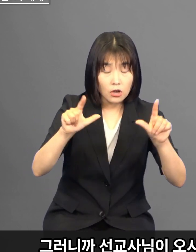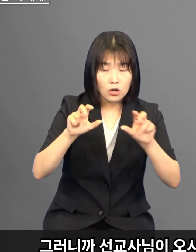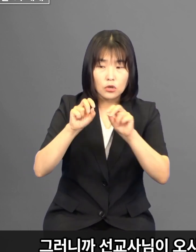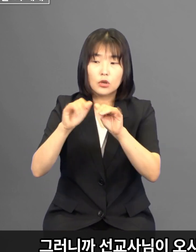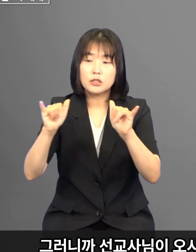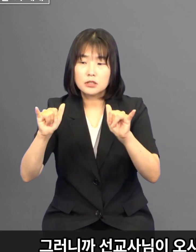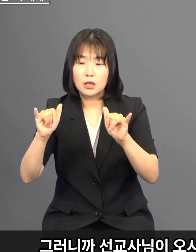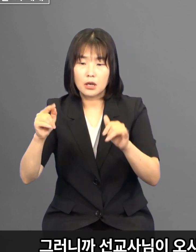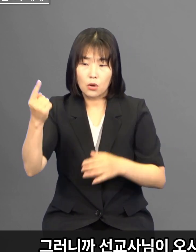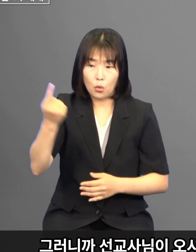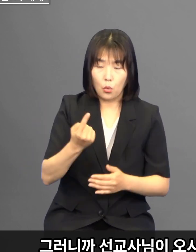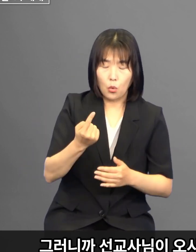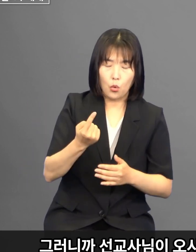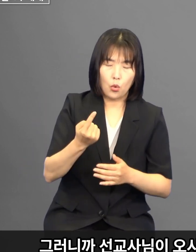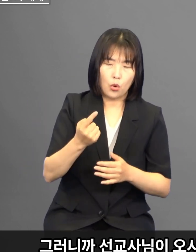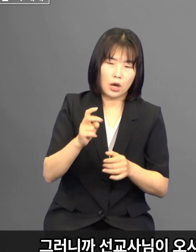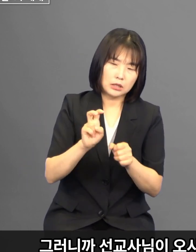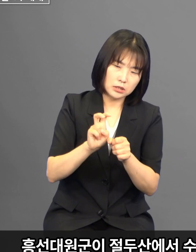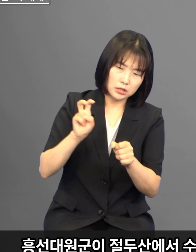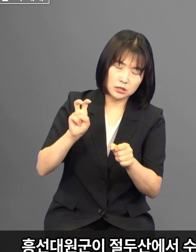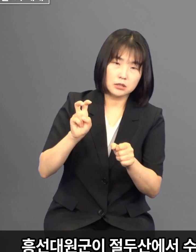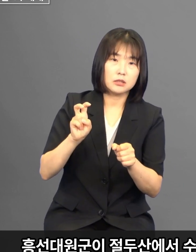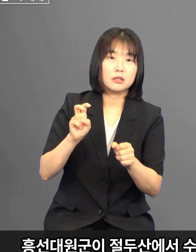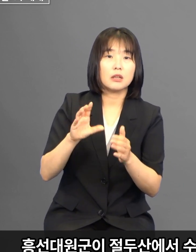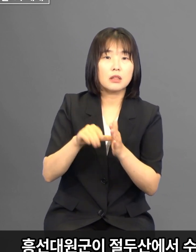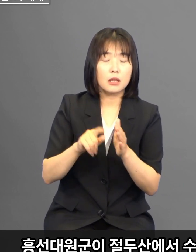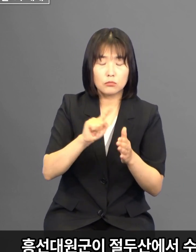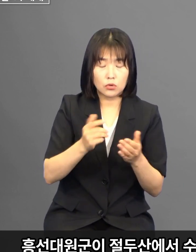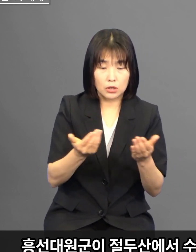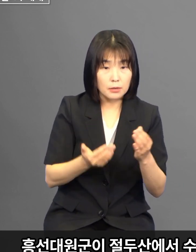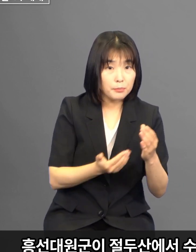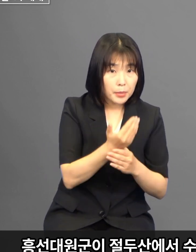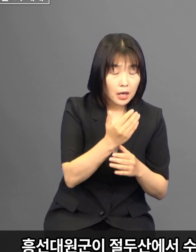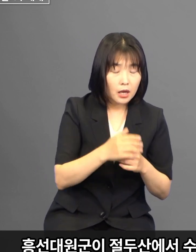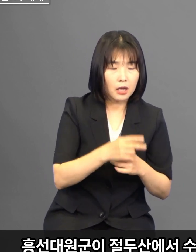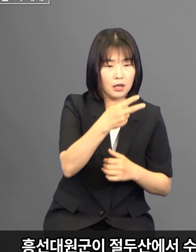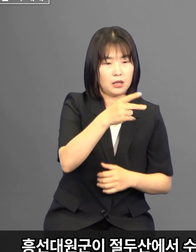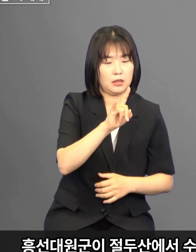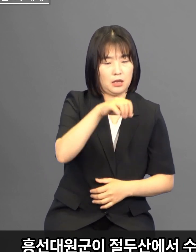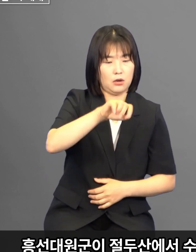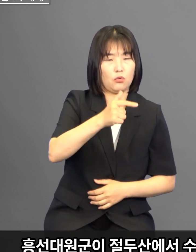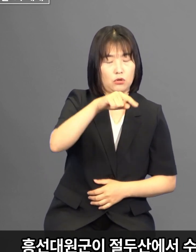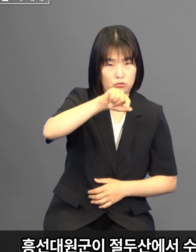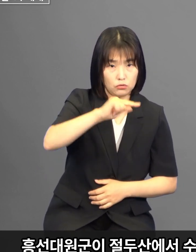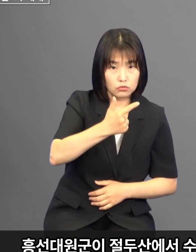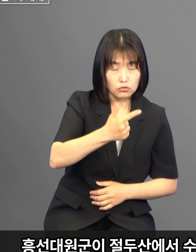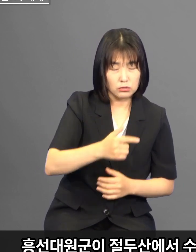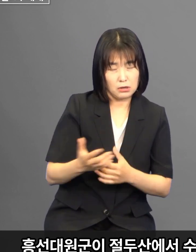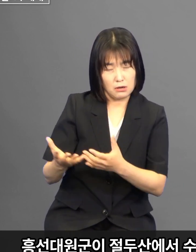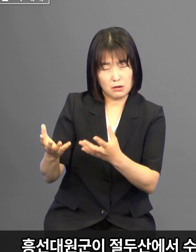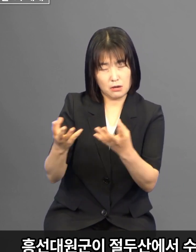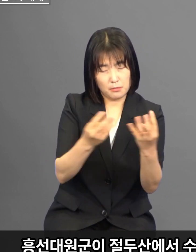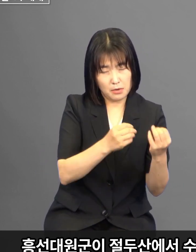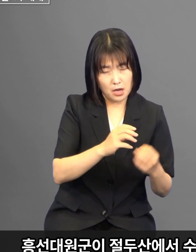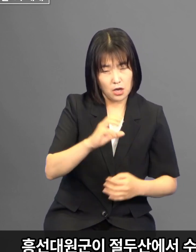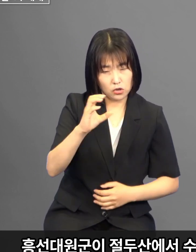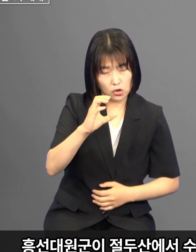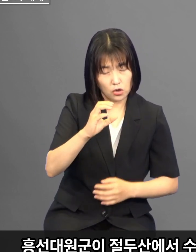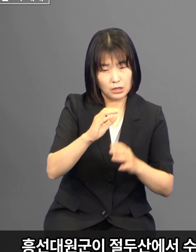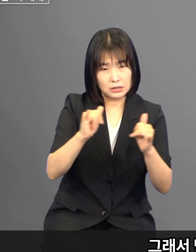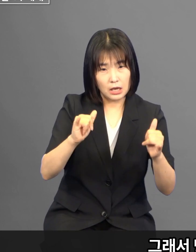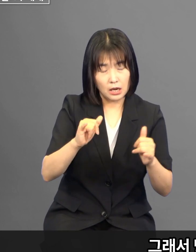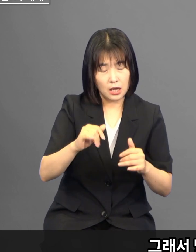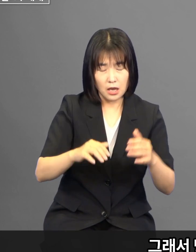20년 전쯤에 어떤 일이 있었냐면 흥선대원군이 절두산에서 수천 명의 천주교인을 목을 베어